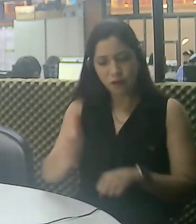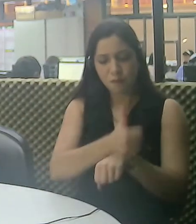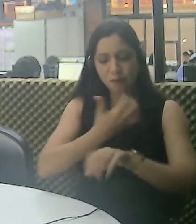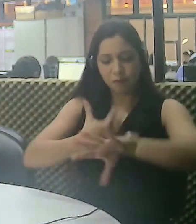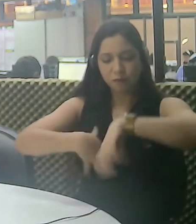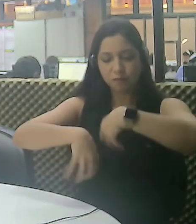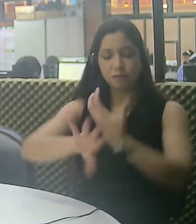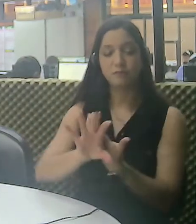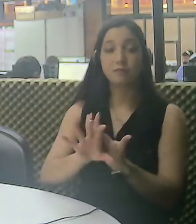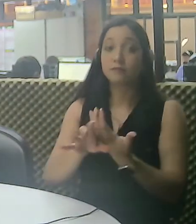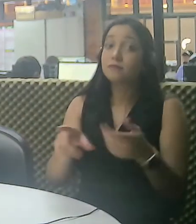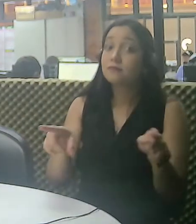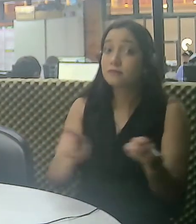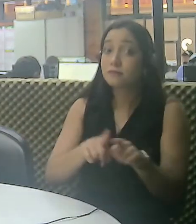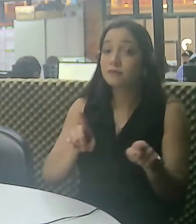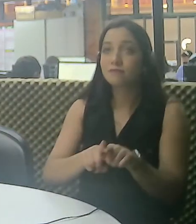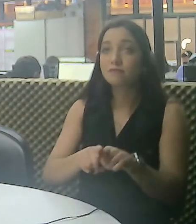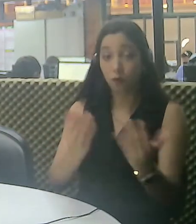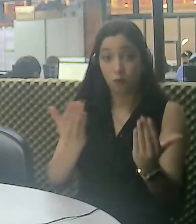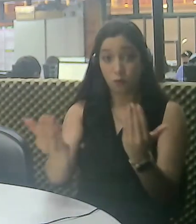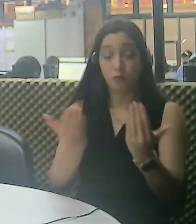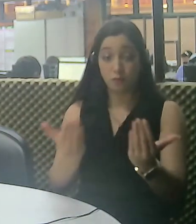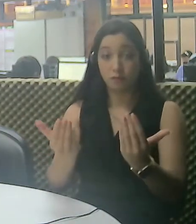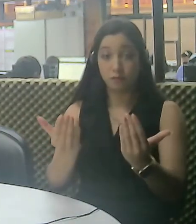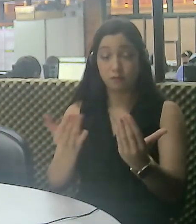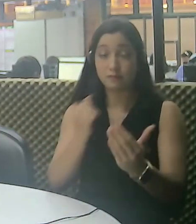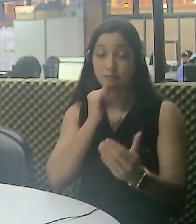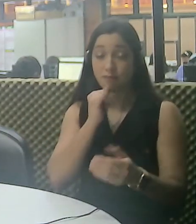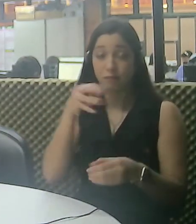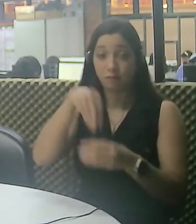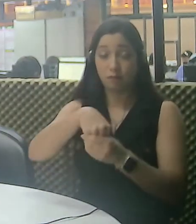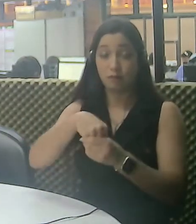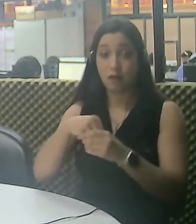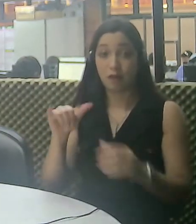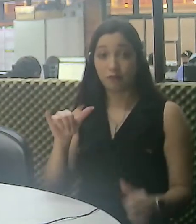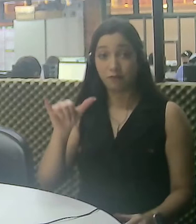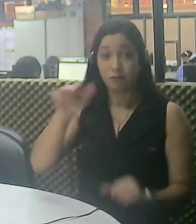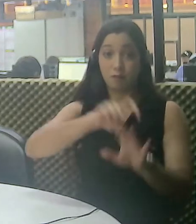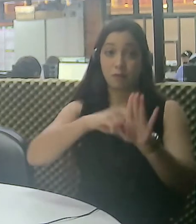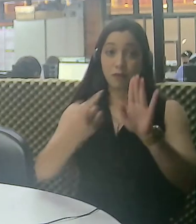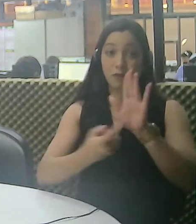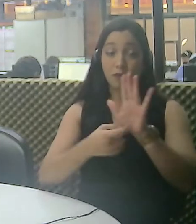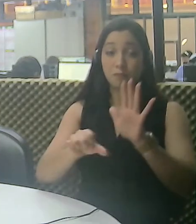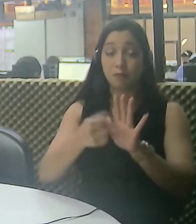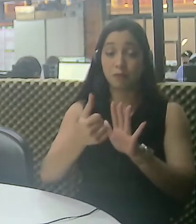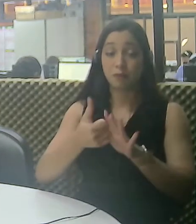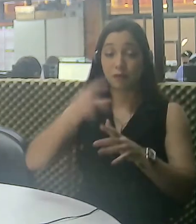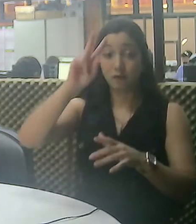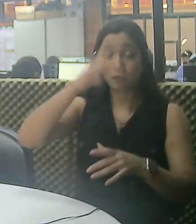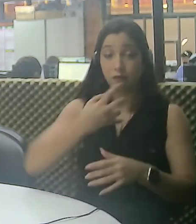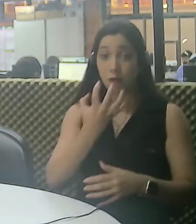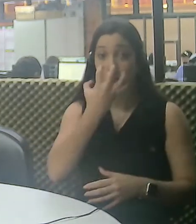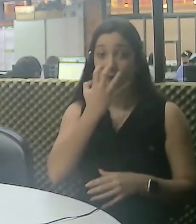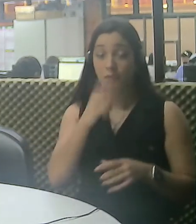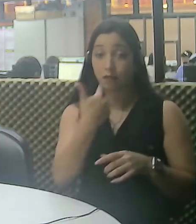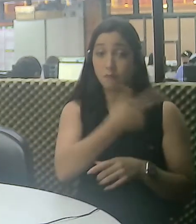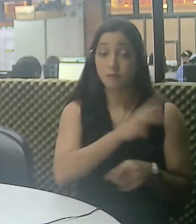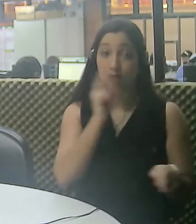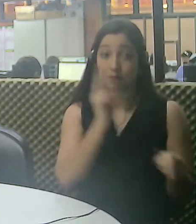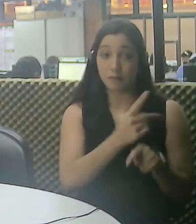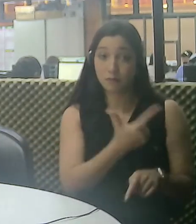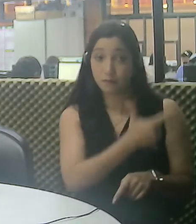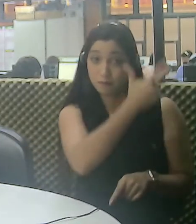outro. Inclusive fiz uma analogia, quando a gente entra no avião, a gente primeiro coloca a máscara na gente e depois no outro. Então ter